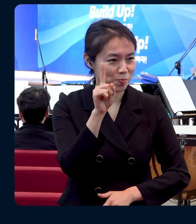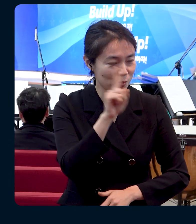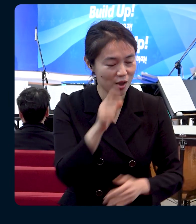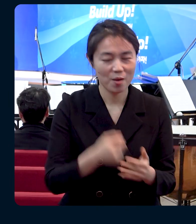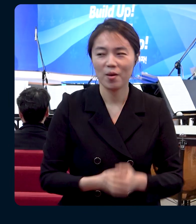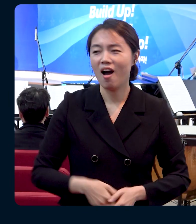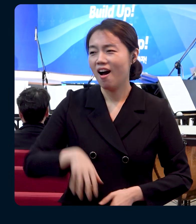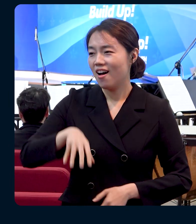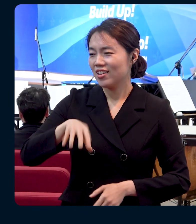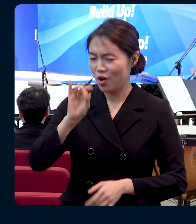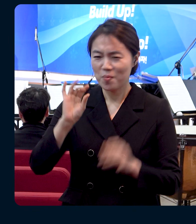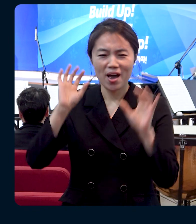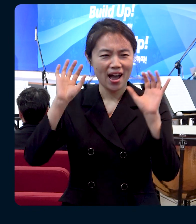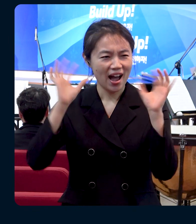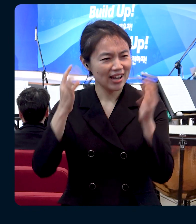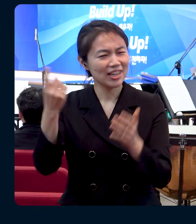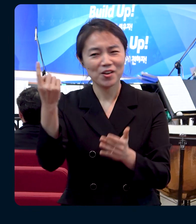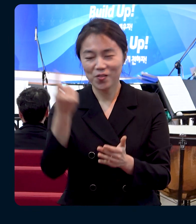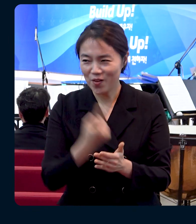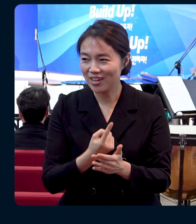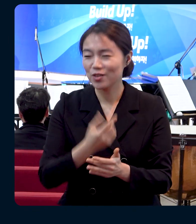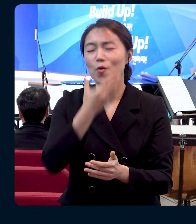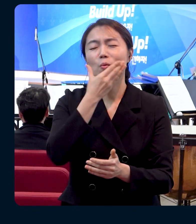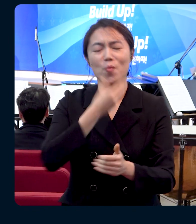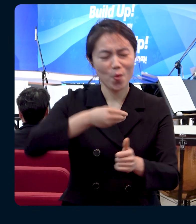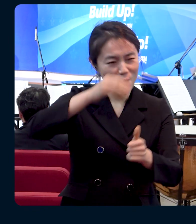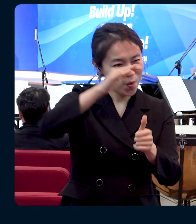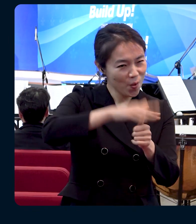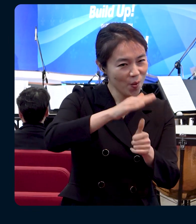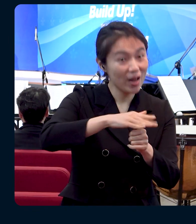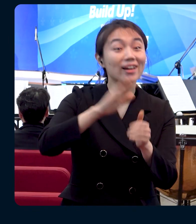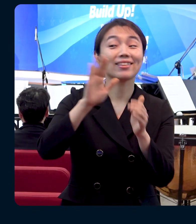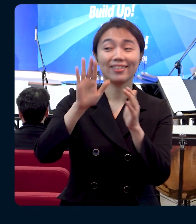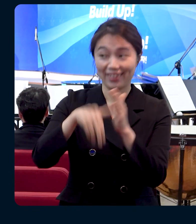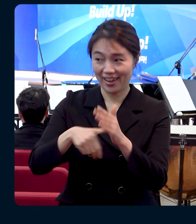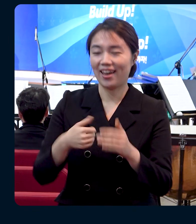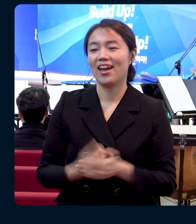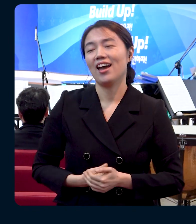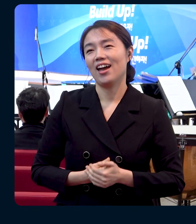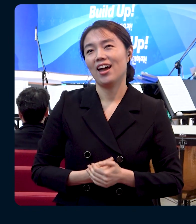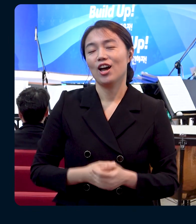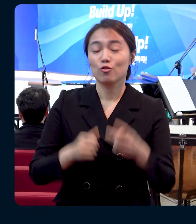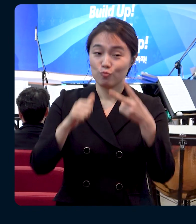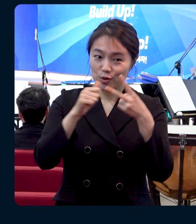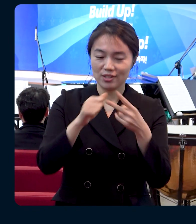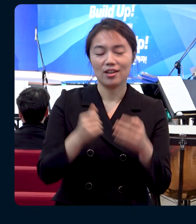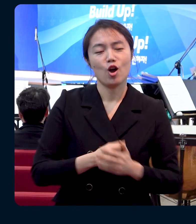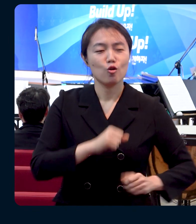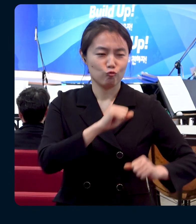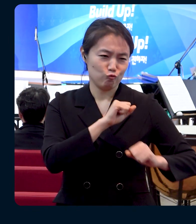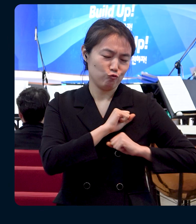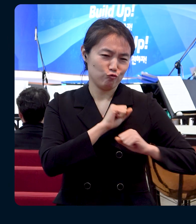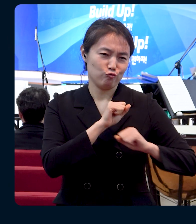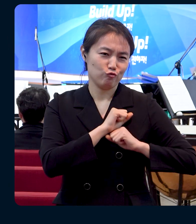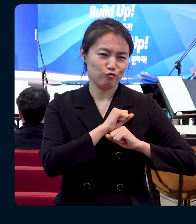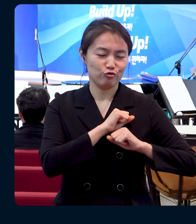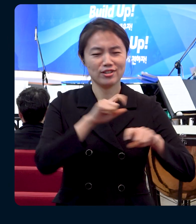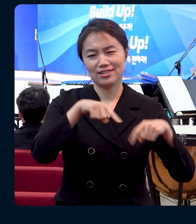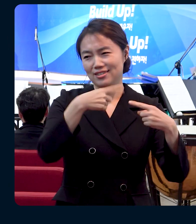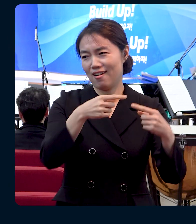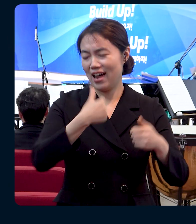첫 출석 유아 축복 기도를 할 때 하고요, 그리고 군입대 자녀 파송 기도를 할